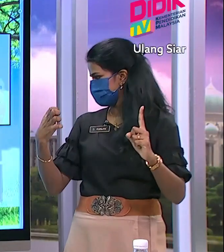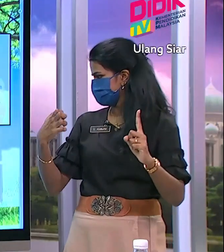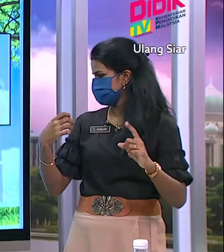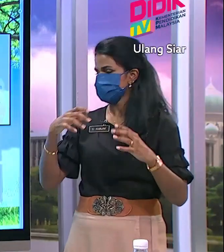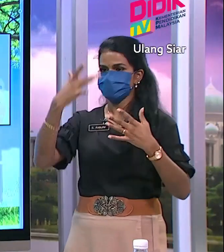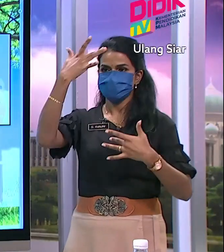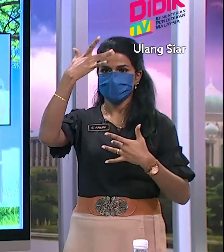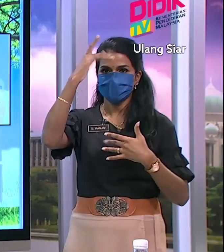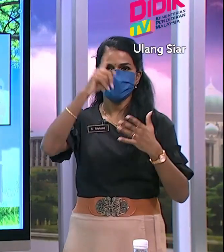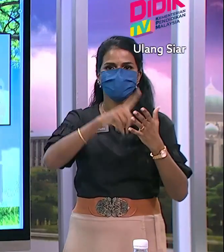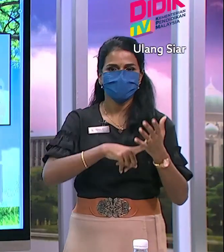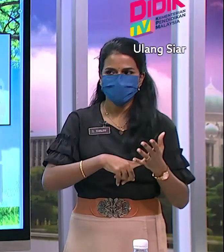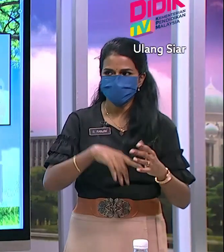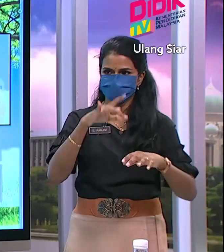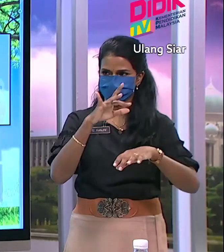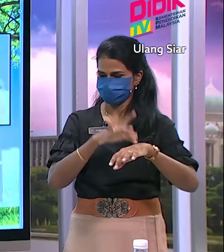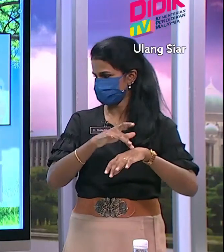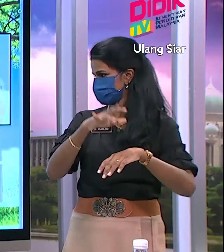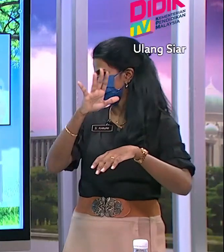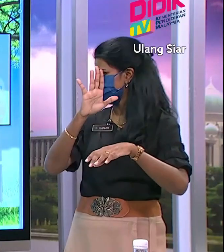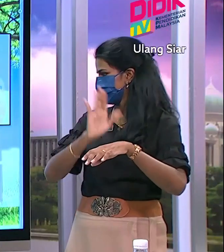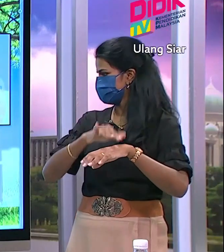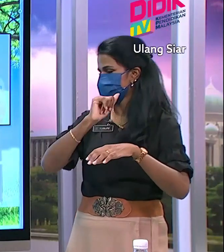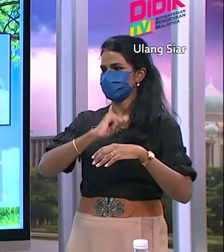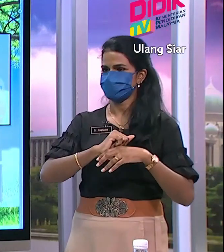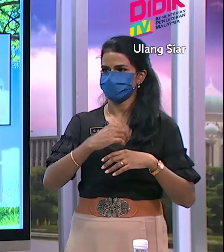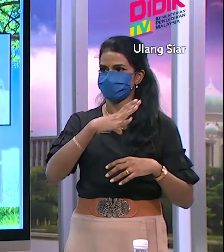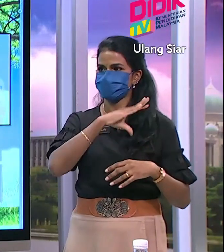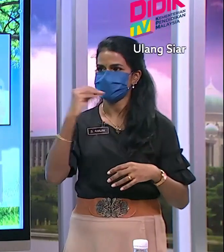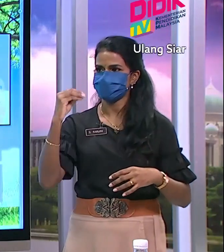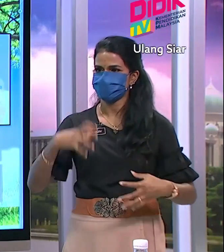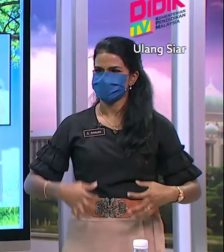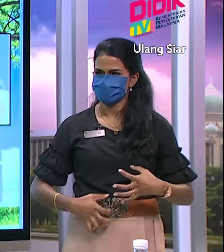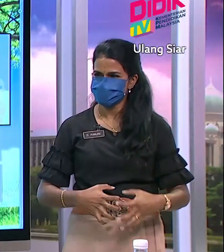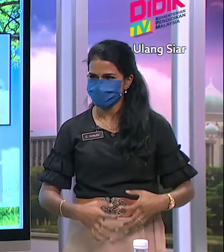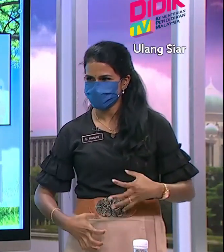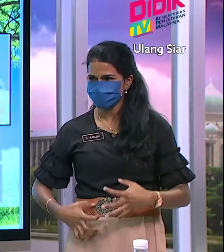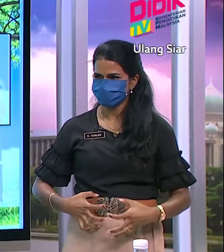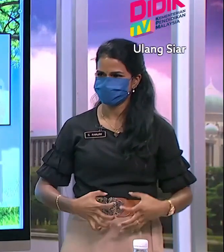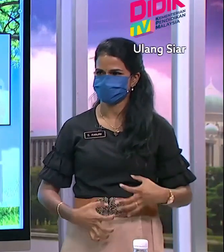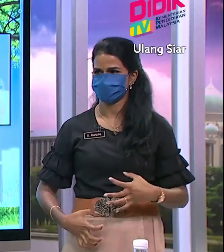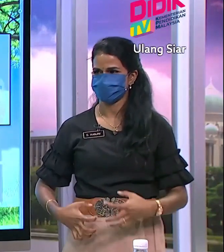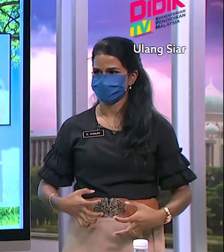elakkan sakit apa? Demam denggi dan cirit-birit. Demam denggi macam